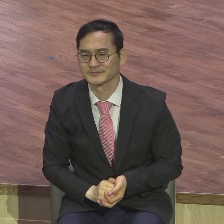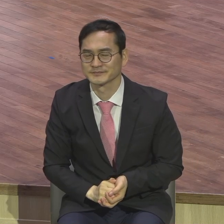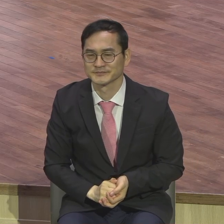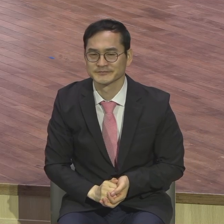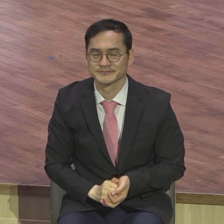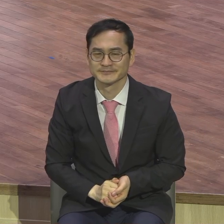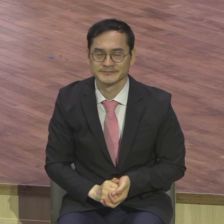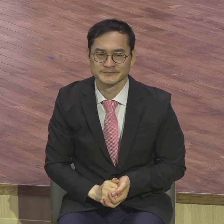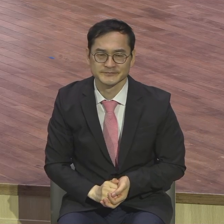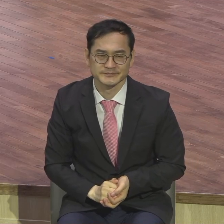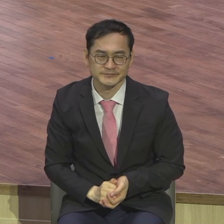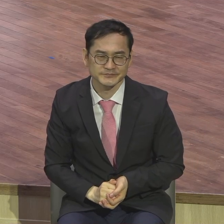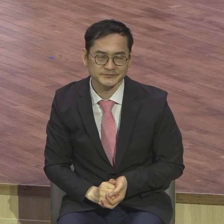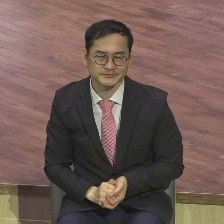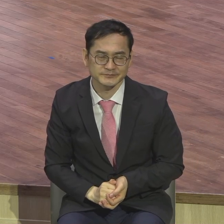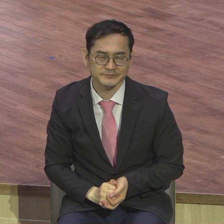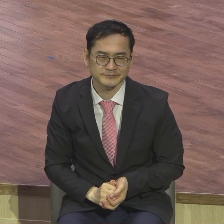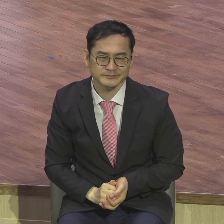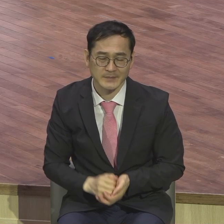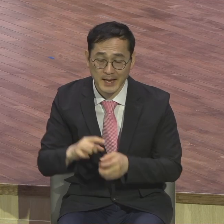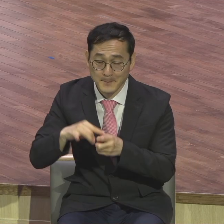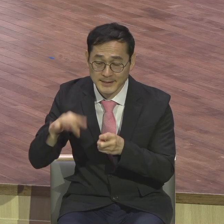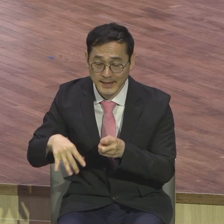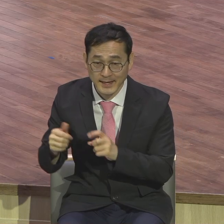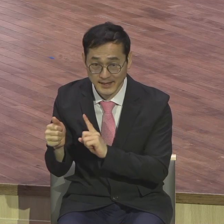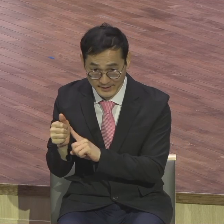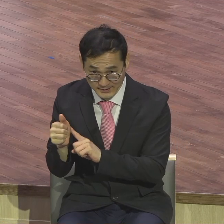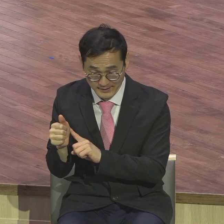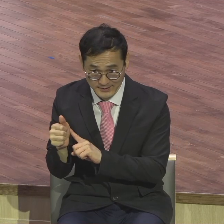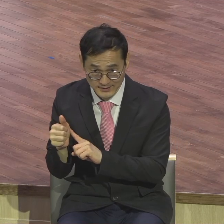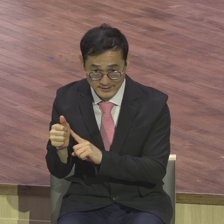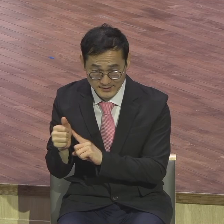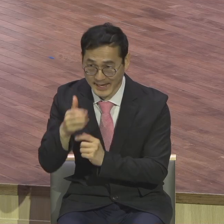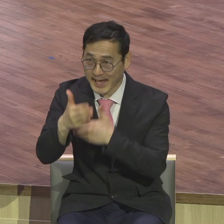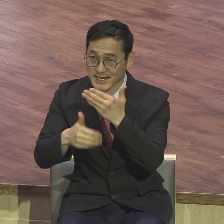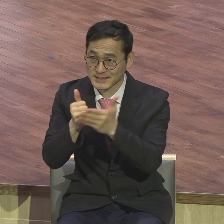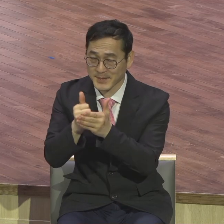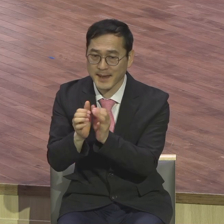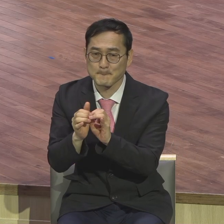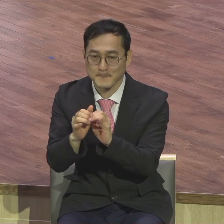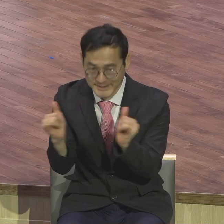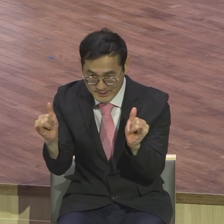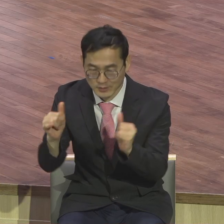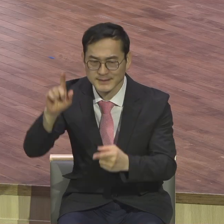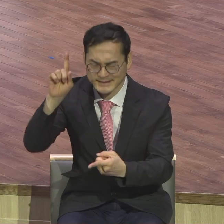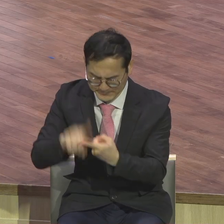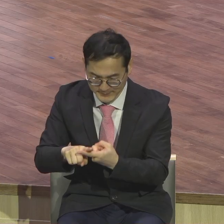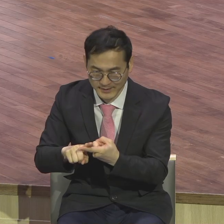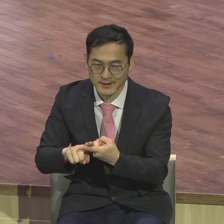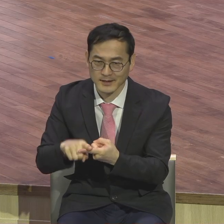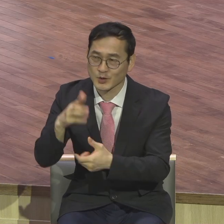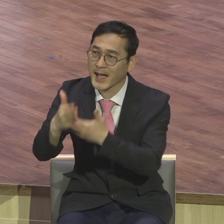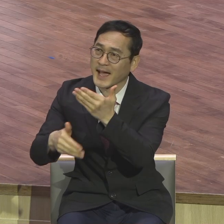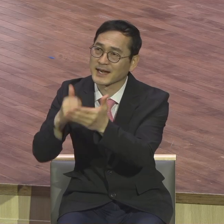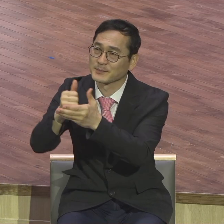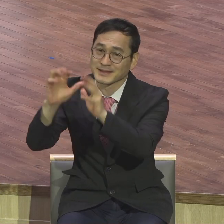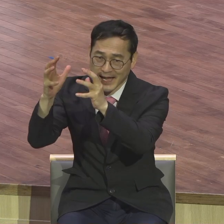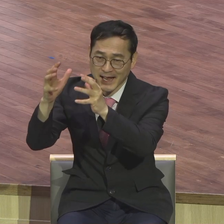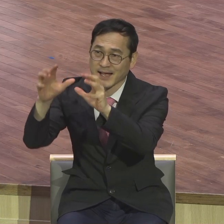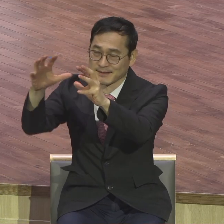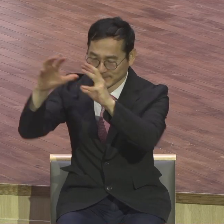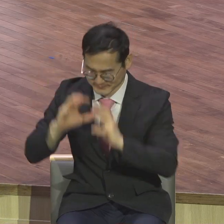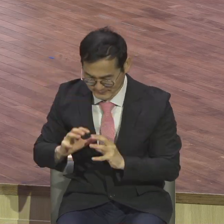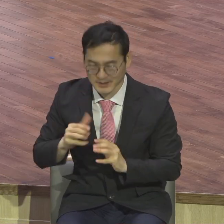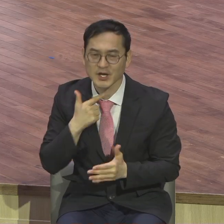말이에요. 그러니까 오늘 마테는 이제는 하나님의 백성으로서 하나님의 나라를 누리는 삶을 살아라.